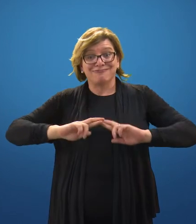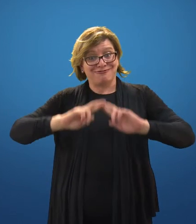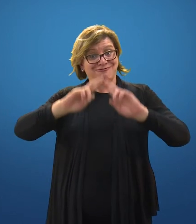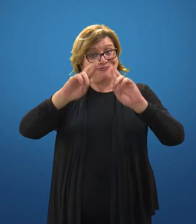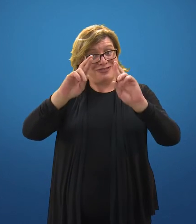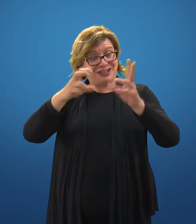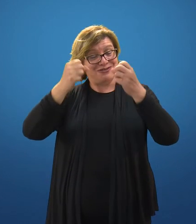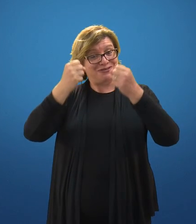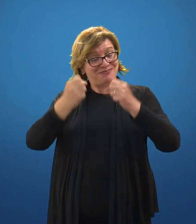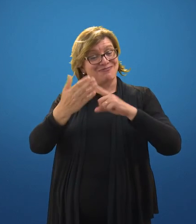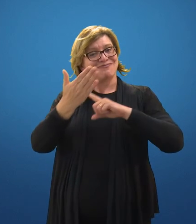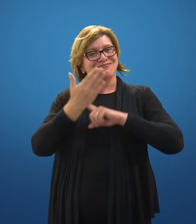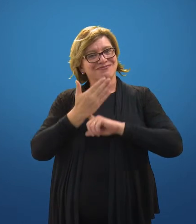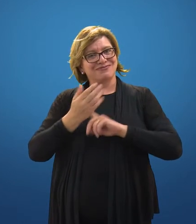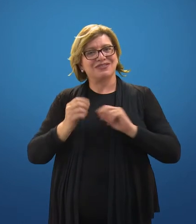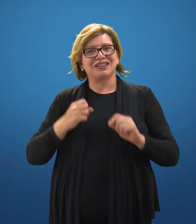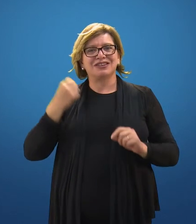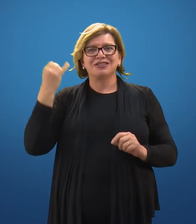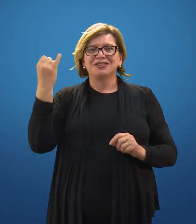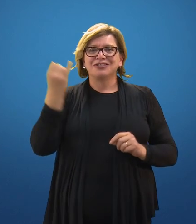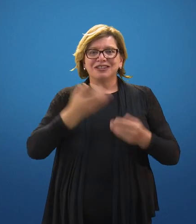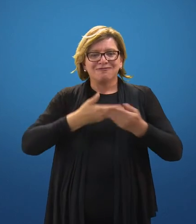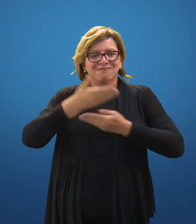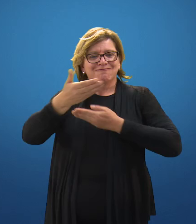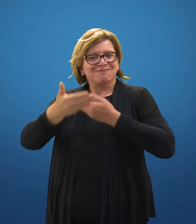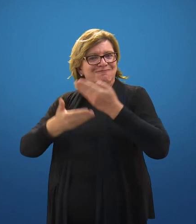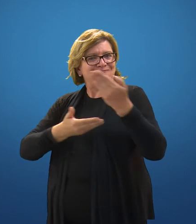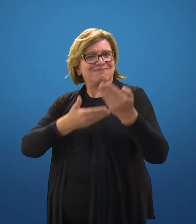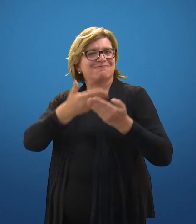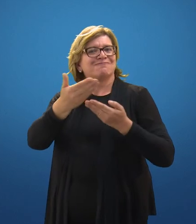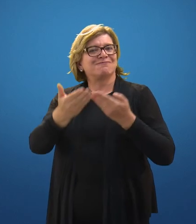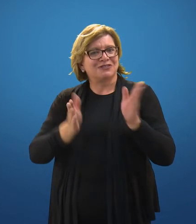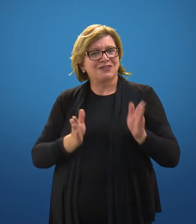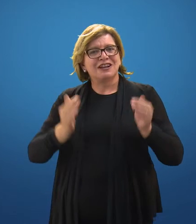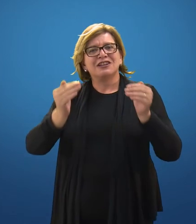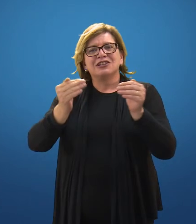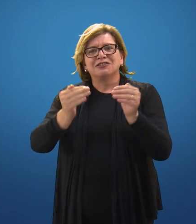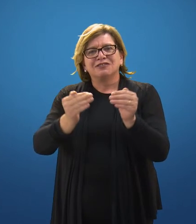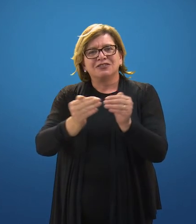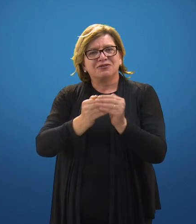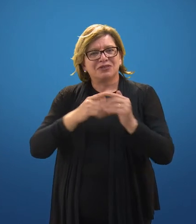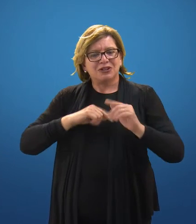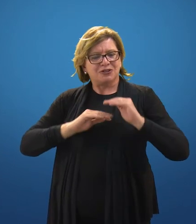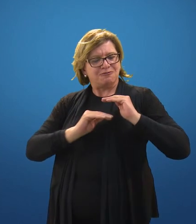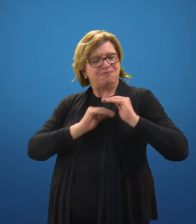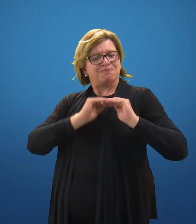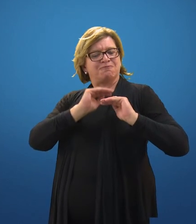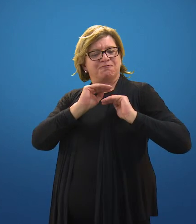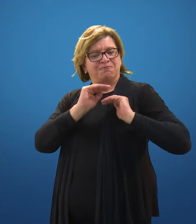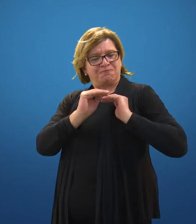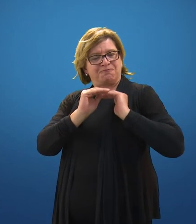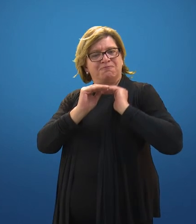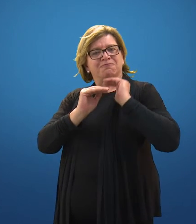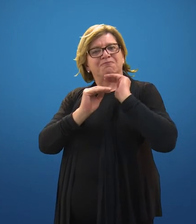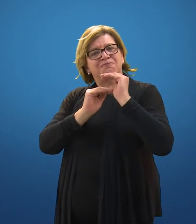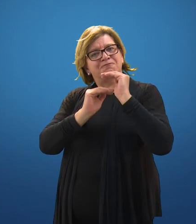vocês conheçam, que seria muito interessante esse compartilhamento para a gente estar construindo aí